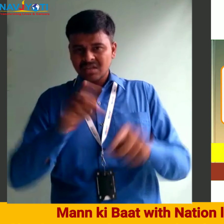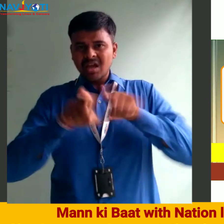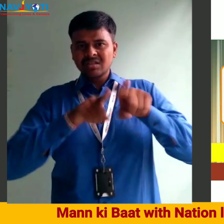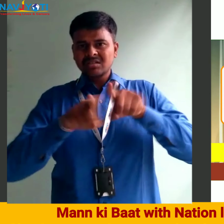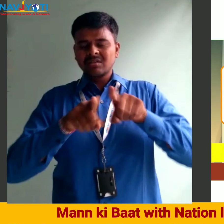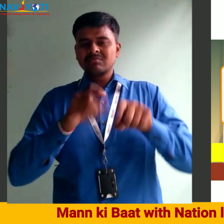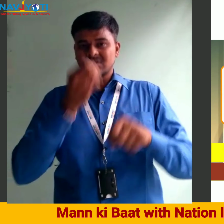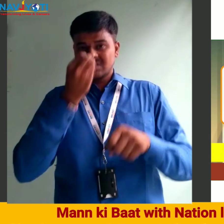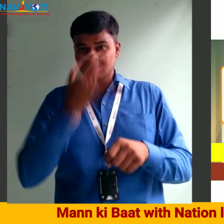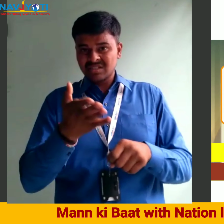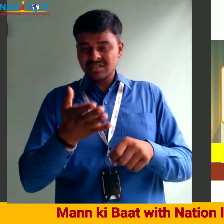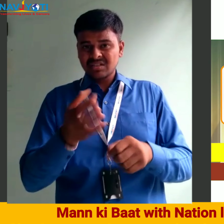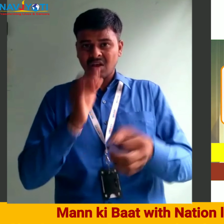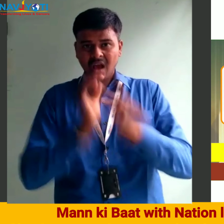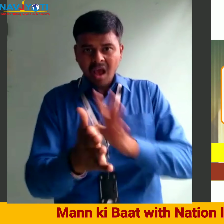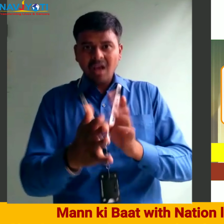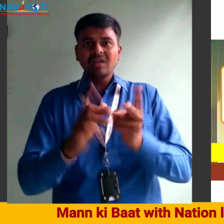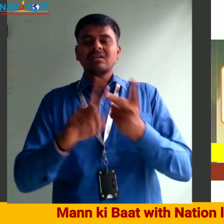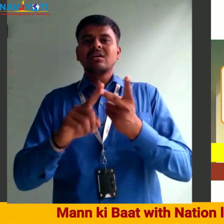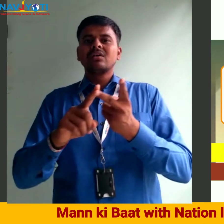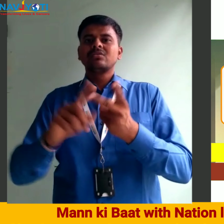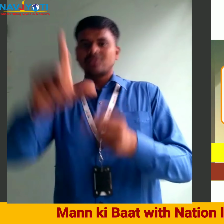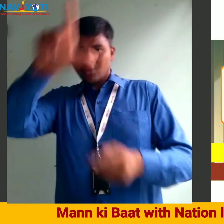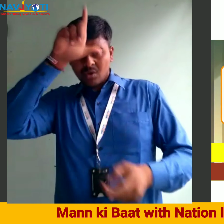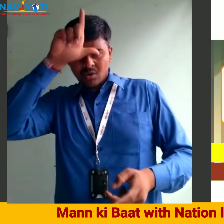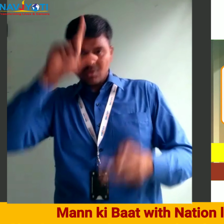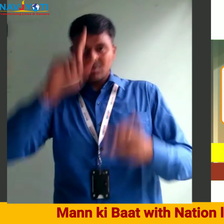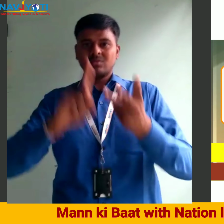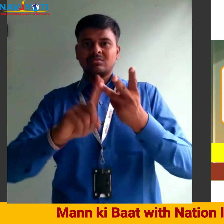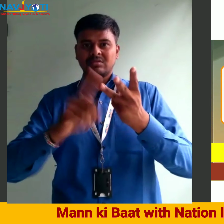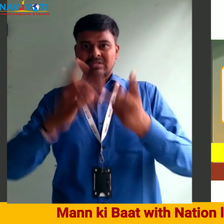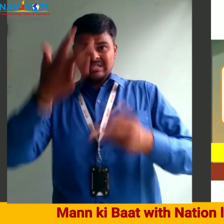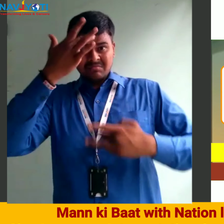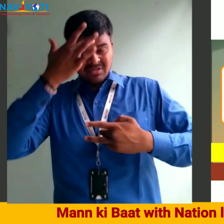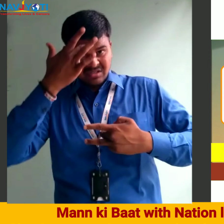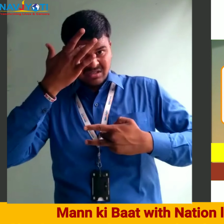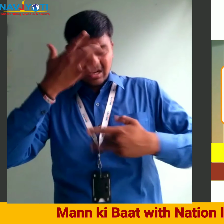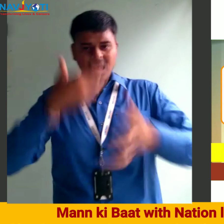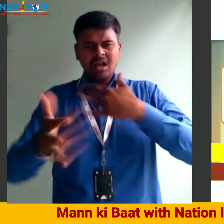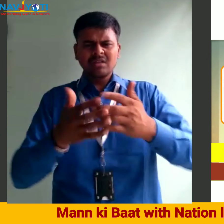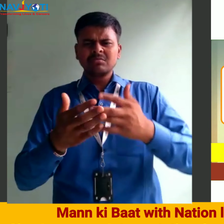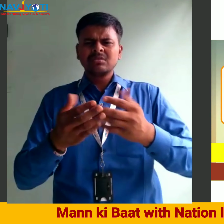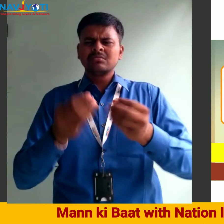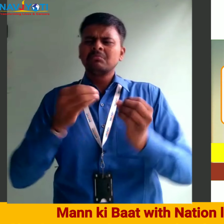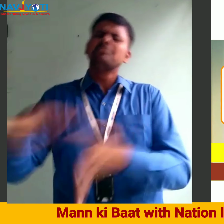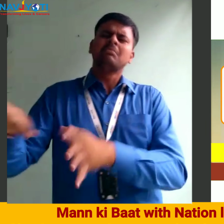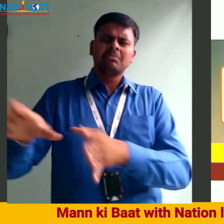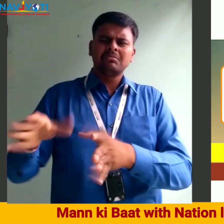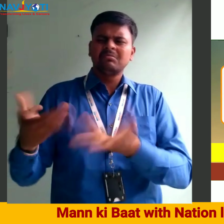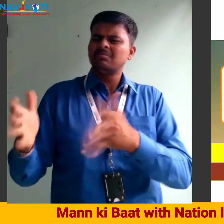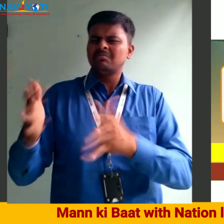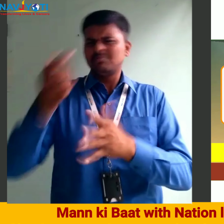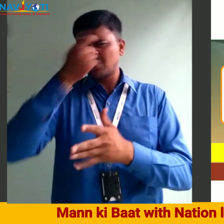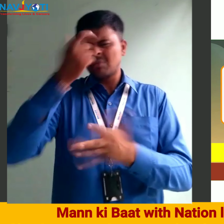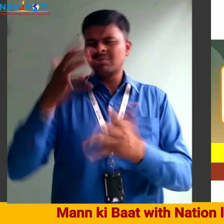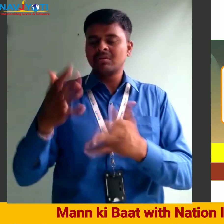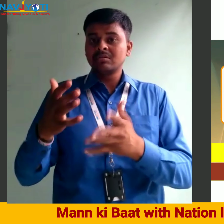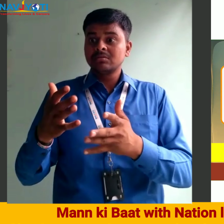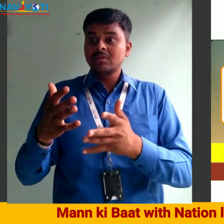ही शेषम ऋण शेषम व्याधि शेषम तथैव च पुनः